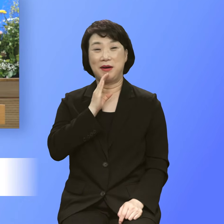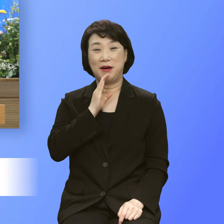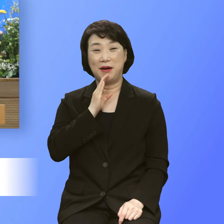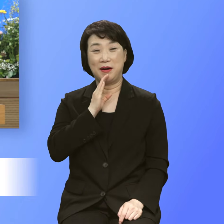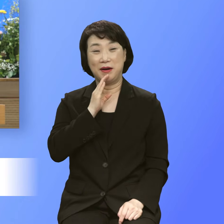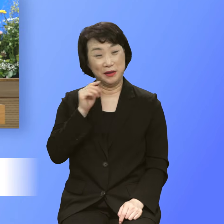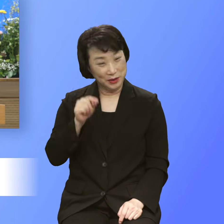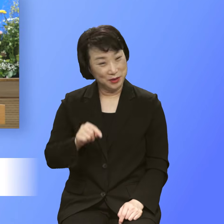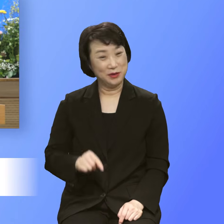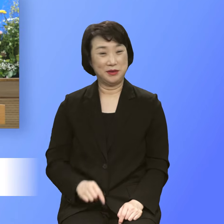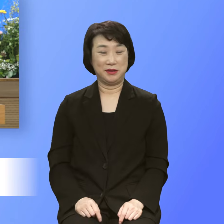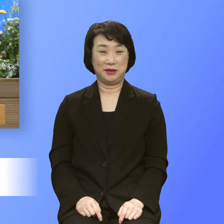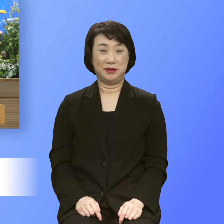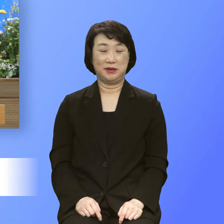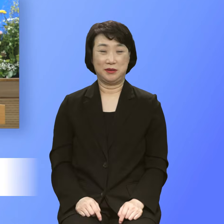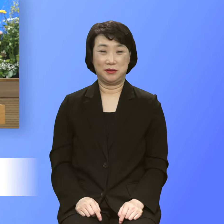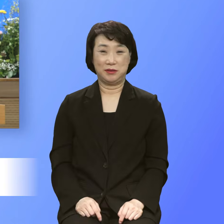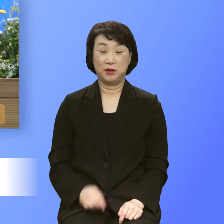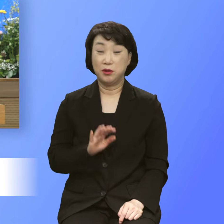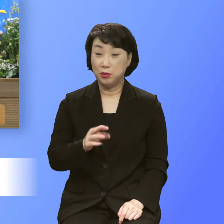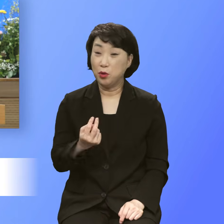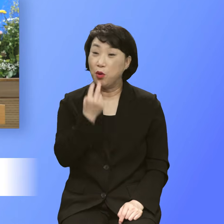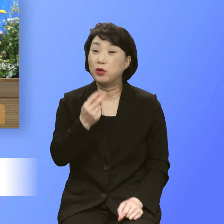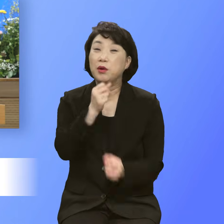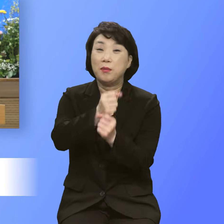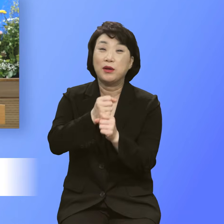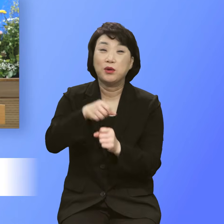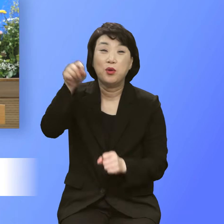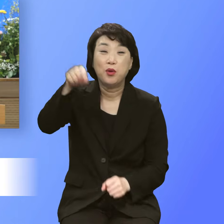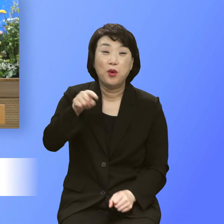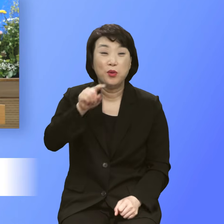큰 힘이야. 공기는 어디서 왔을까?